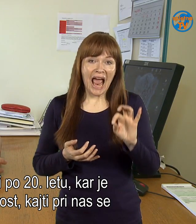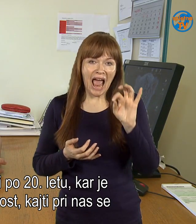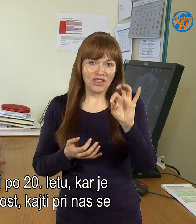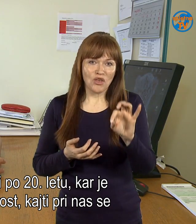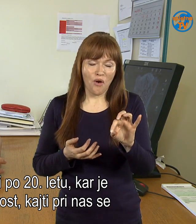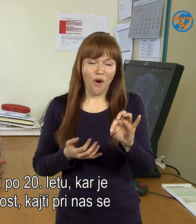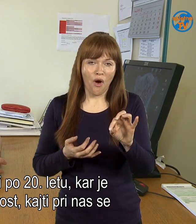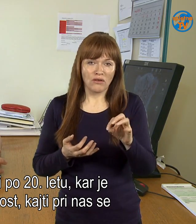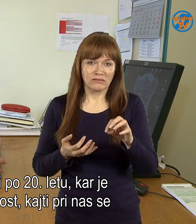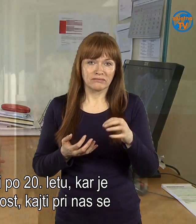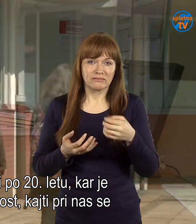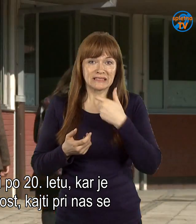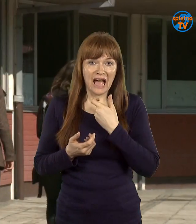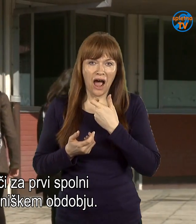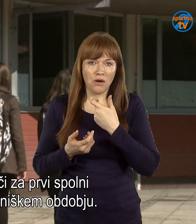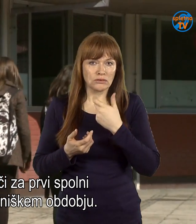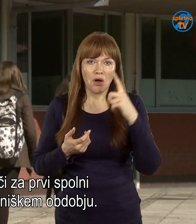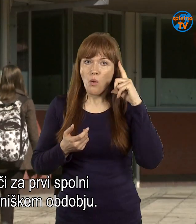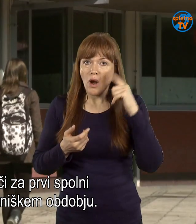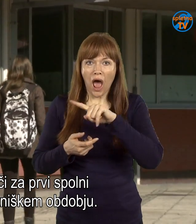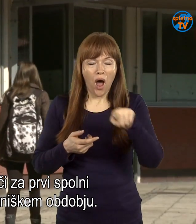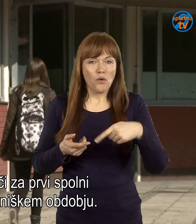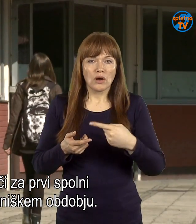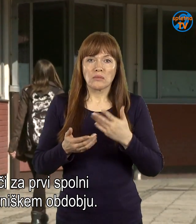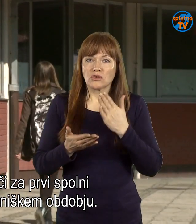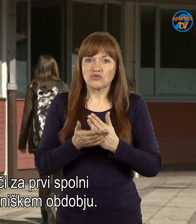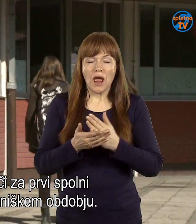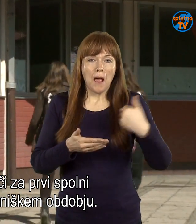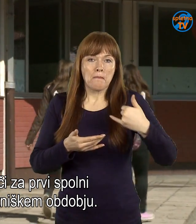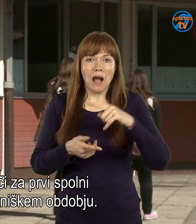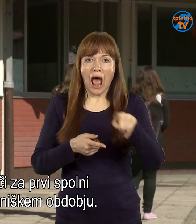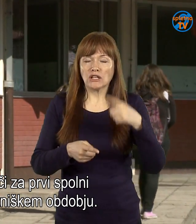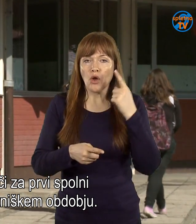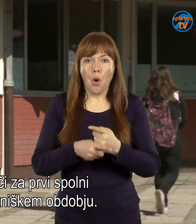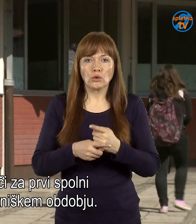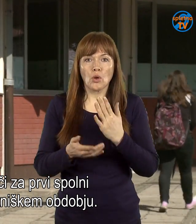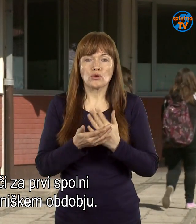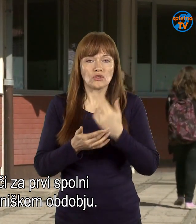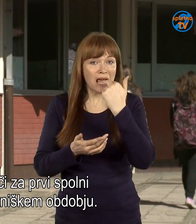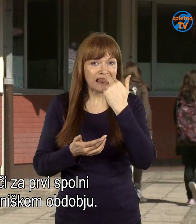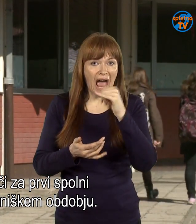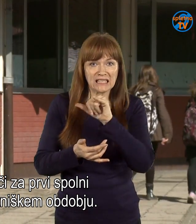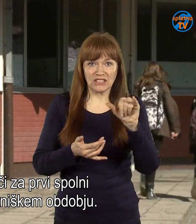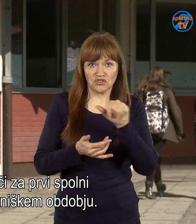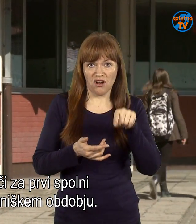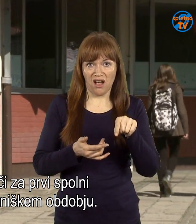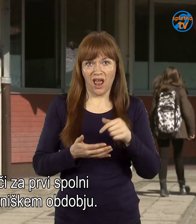redka starost, kajti pri nas se večina ljudi odloči za prvi spolni odnos v najstniškem